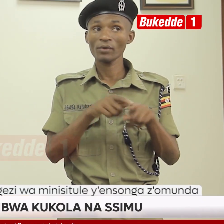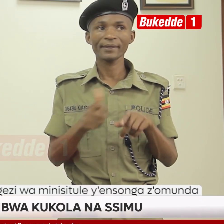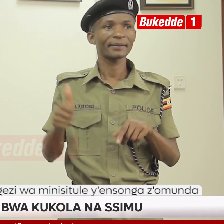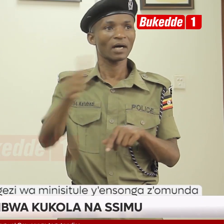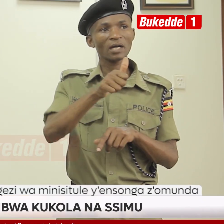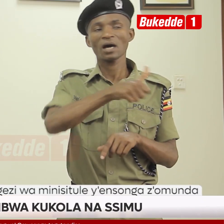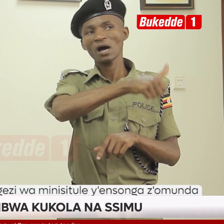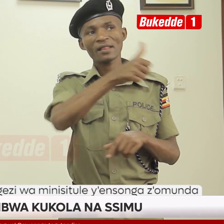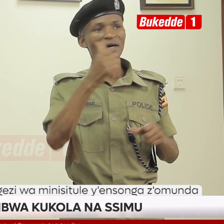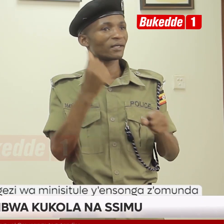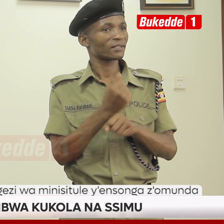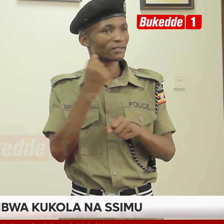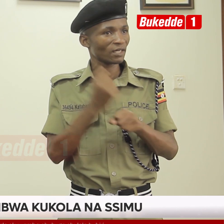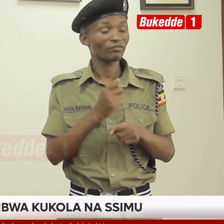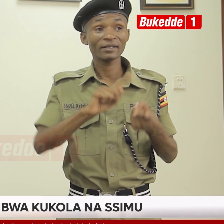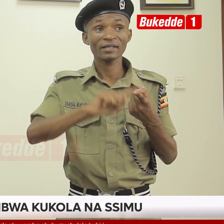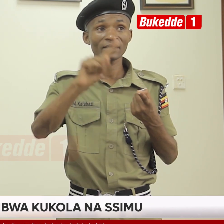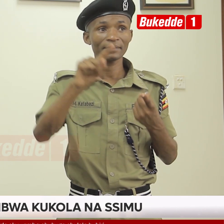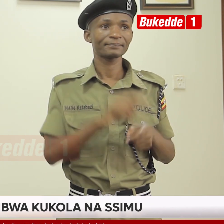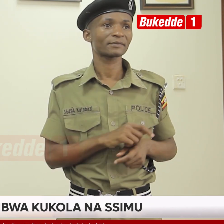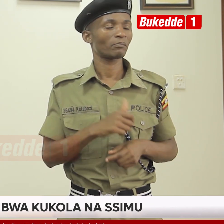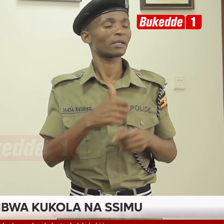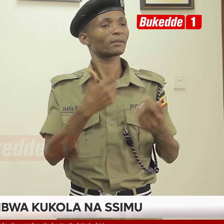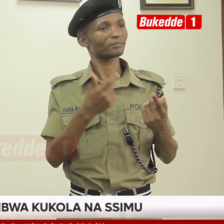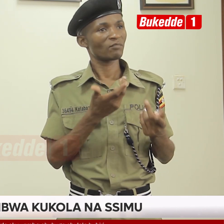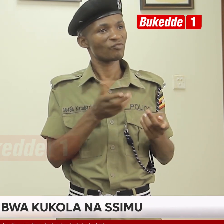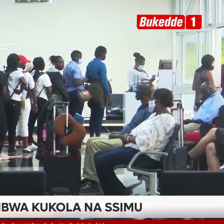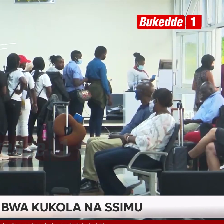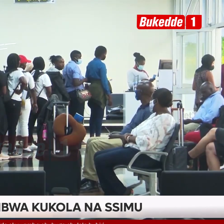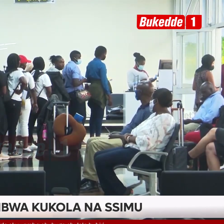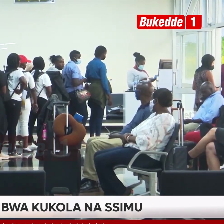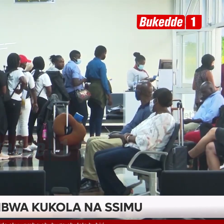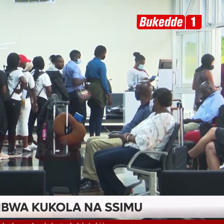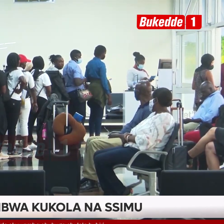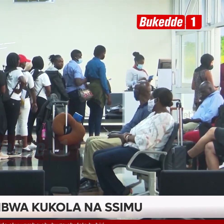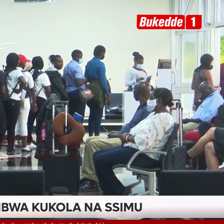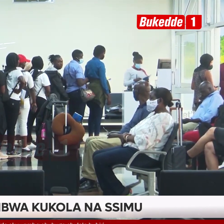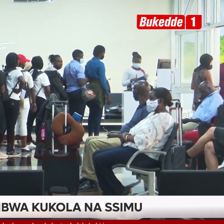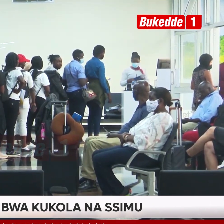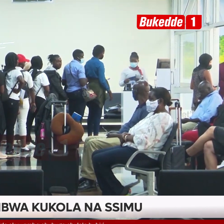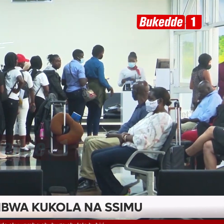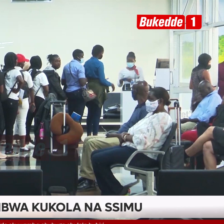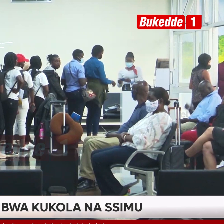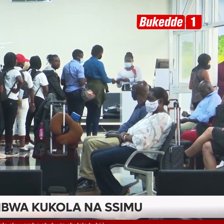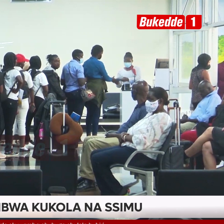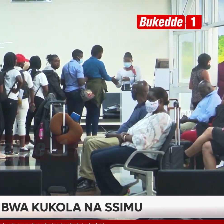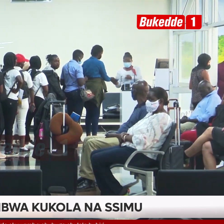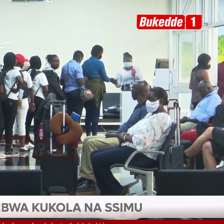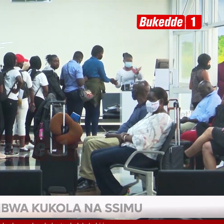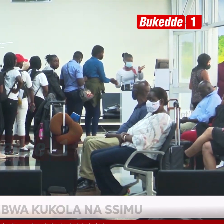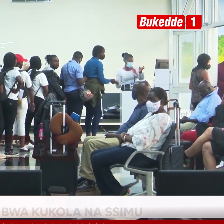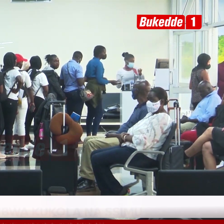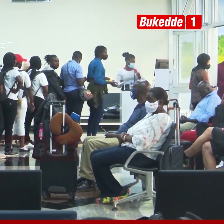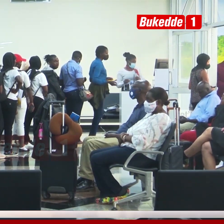kisaawe nga kikulembera ofisa omu naye kati twongeddeko senior officers. Asibye abantu okuwawaabira buli mukozi wa minisita y'ensonga